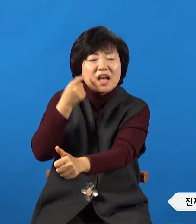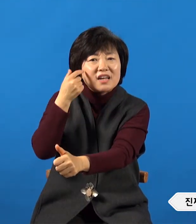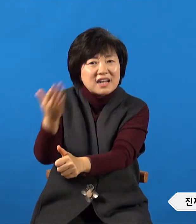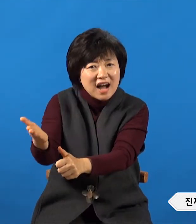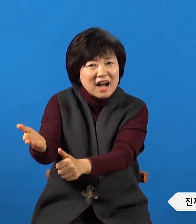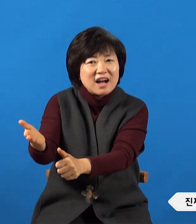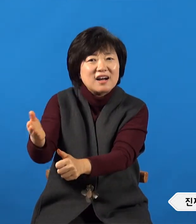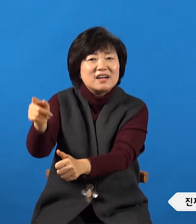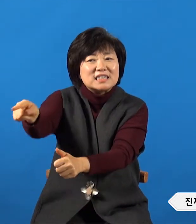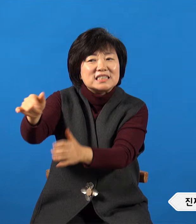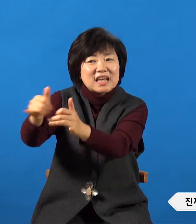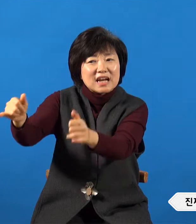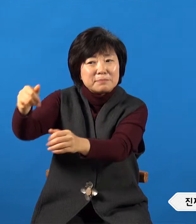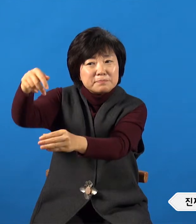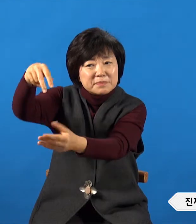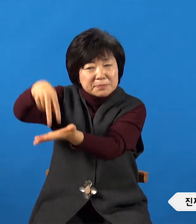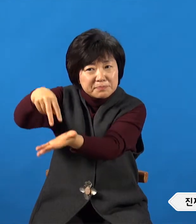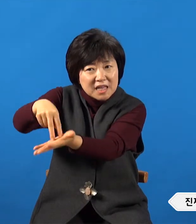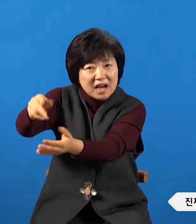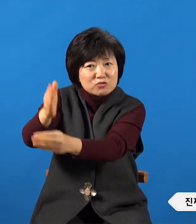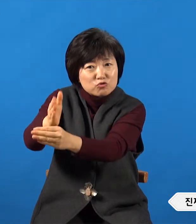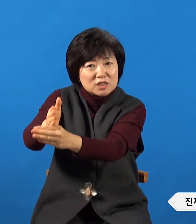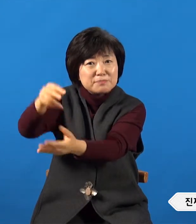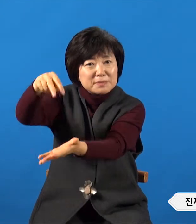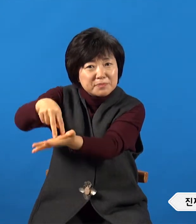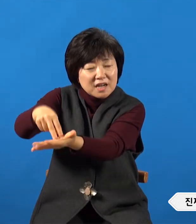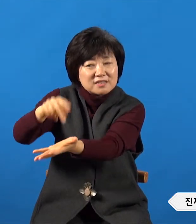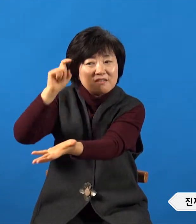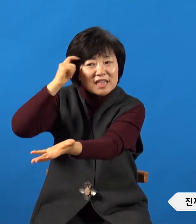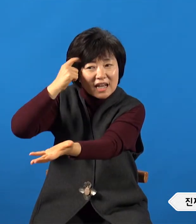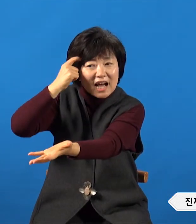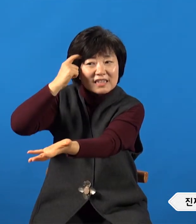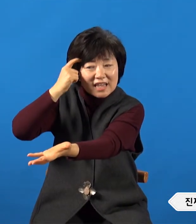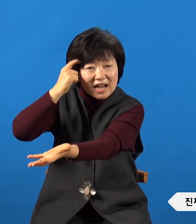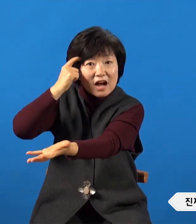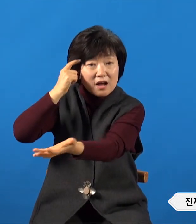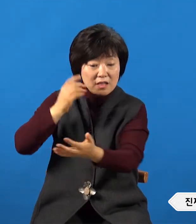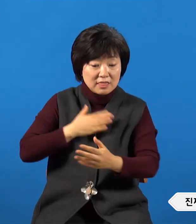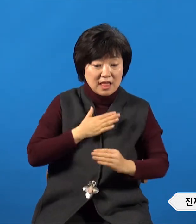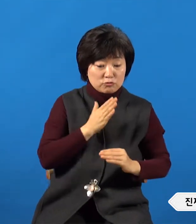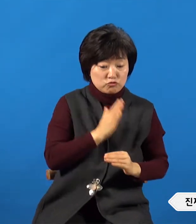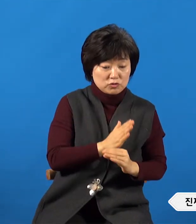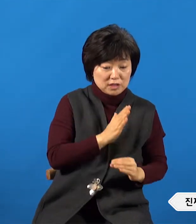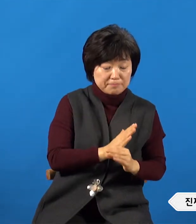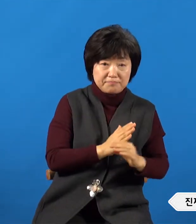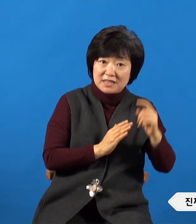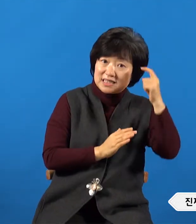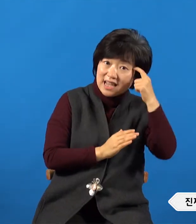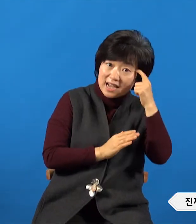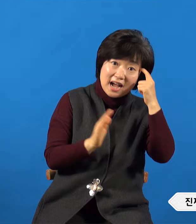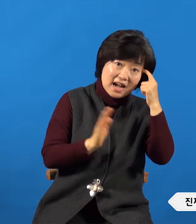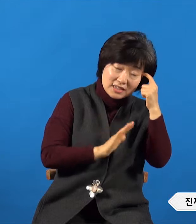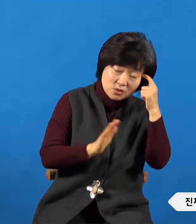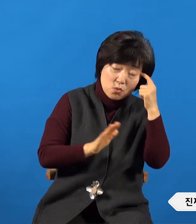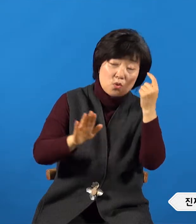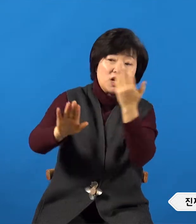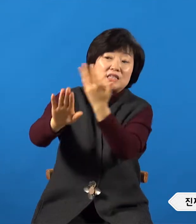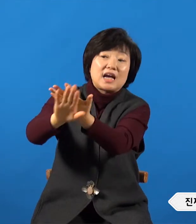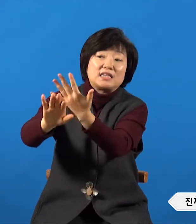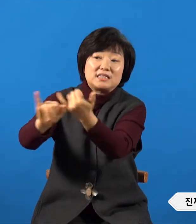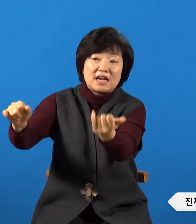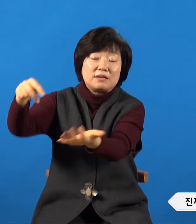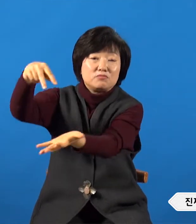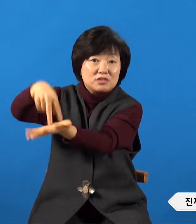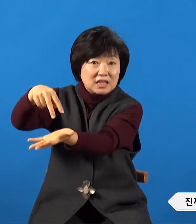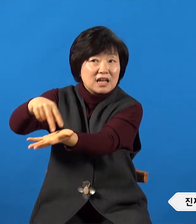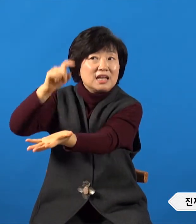원할 것인가를 생각할 수 있다면 자기 중심적인 인간관계가 아니라 바로 그들을